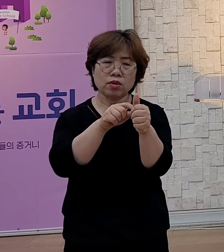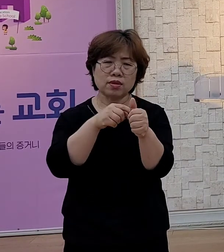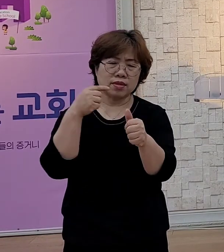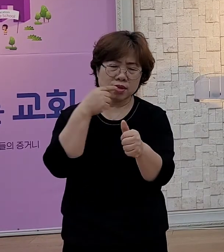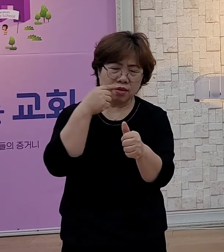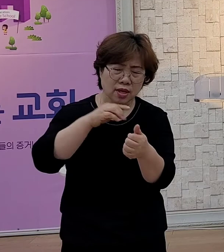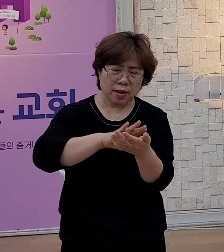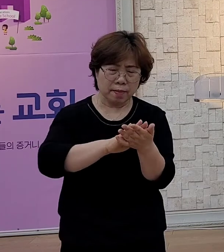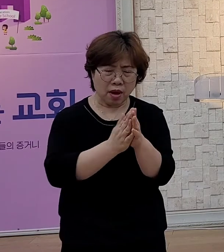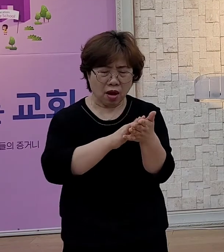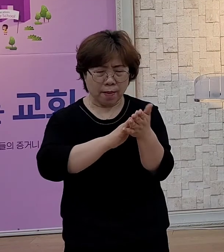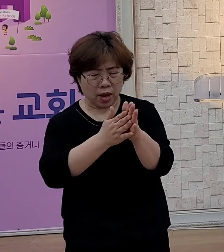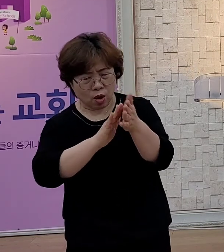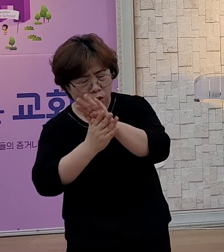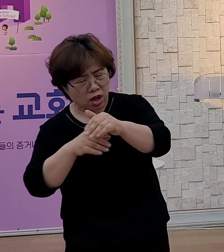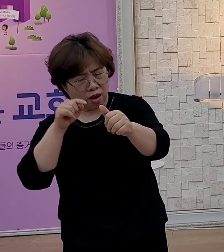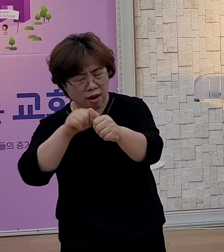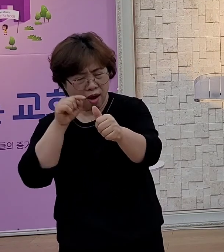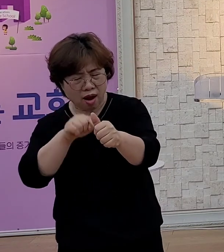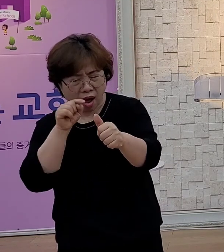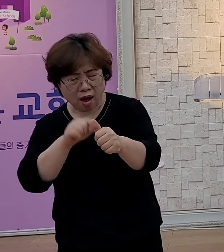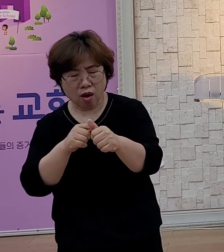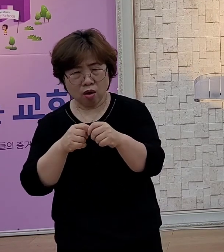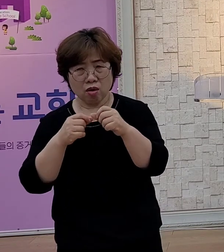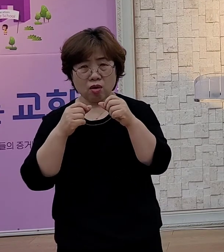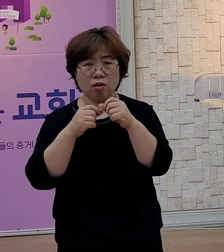변화되기를 깨우쳐주고 있습니다.